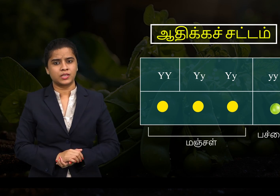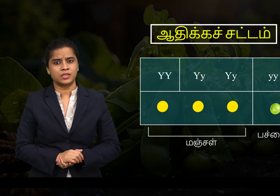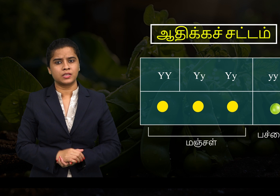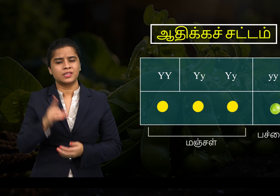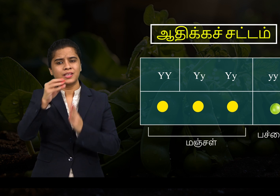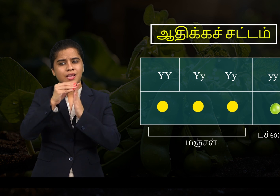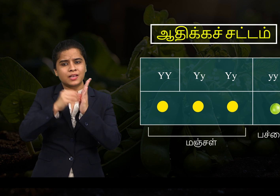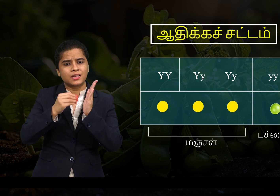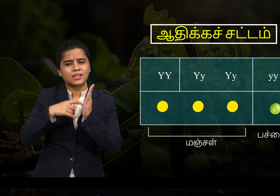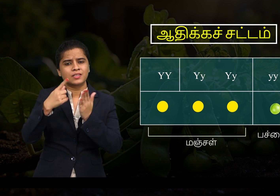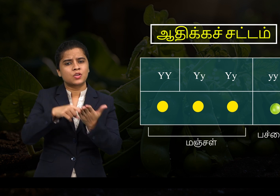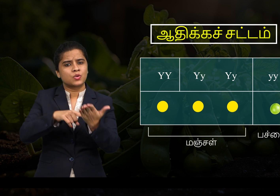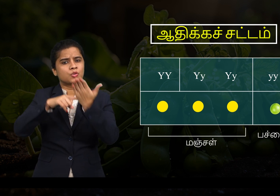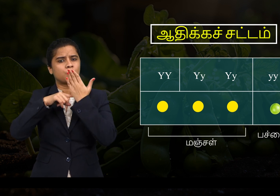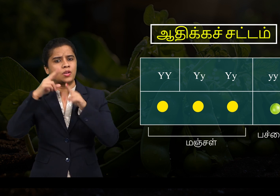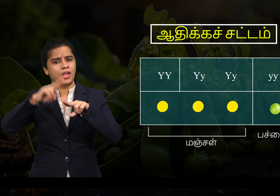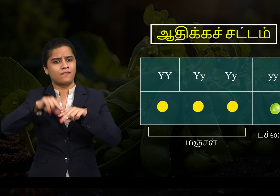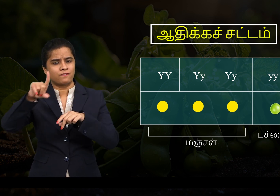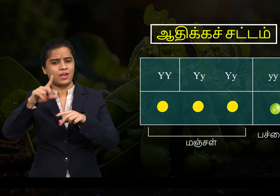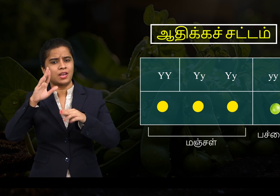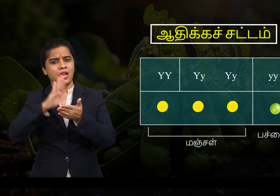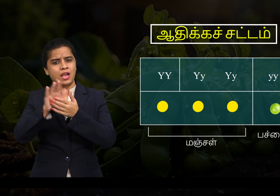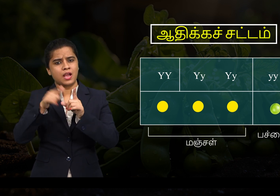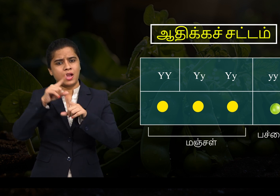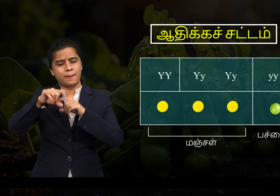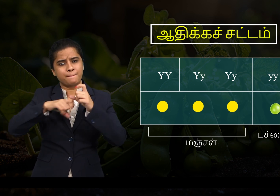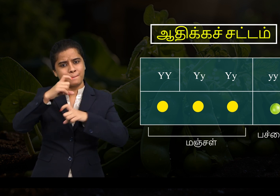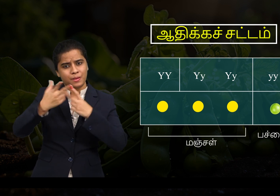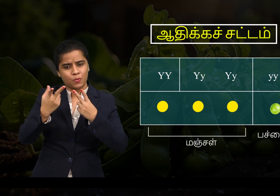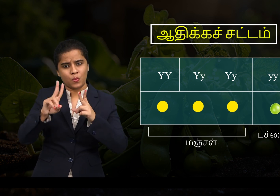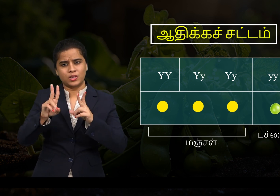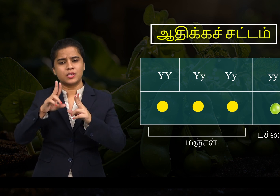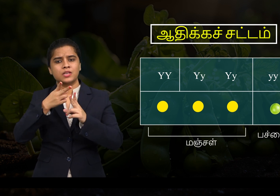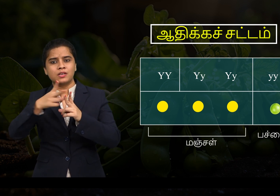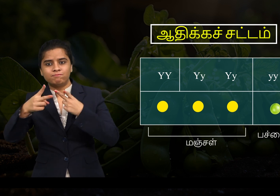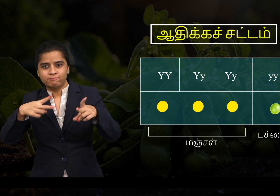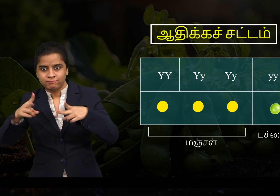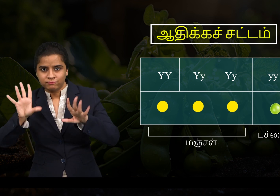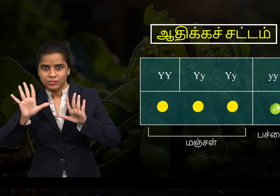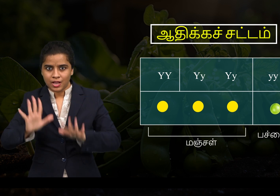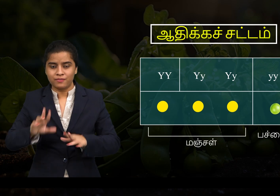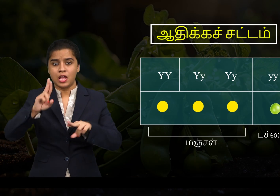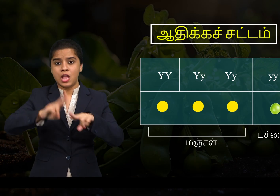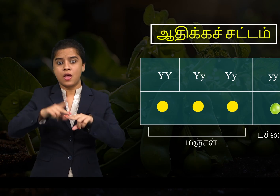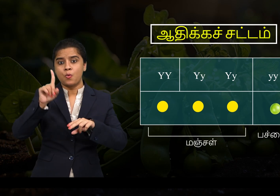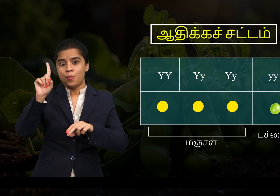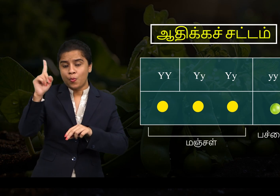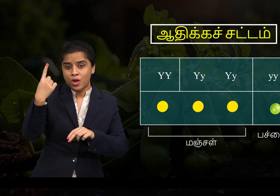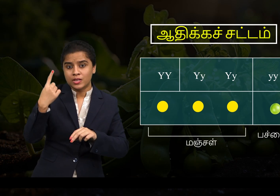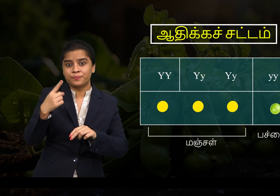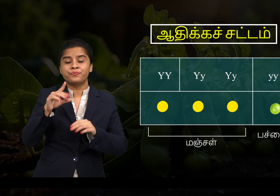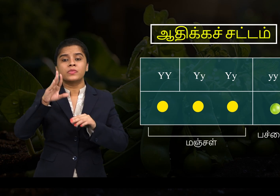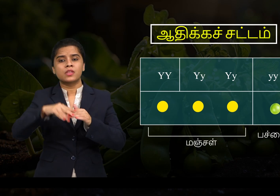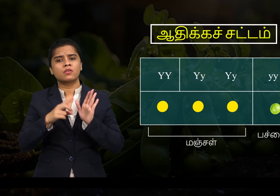கடக்கப்படும்போது F1 கலப்பினத்தில் தோன்றும் பண்புகள் ஆதிக்கம் செலுத்தும் மற்றும் F1